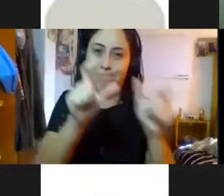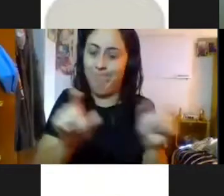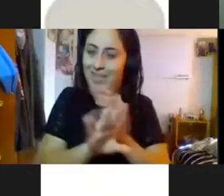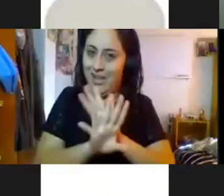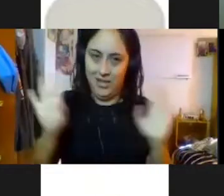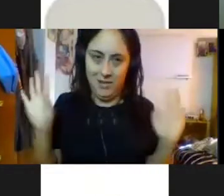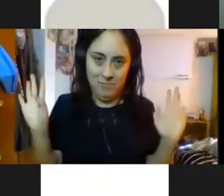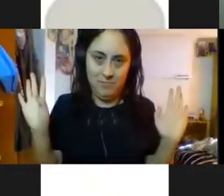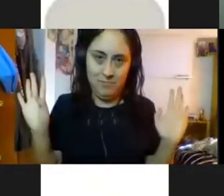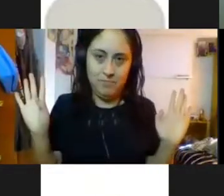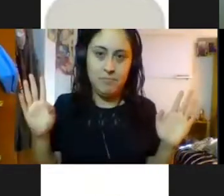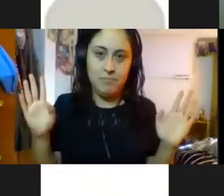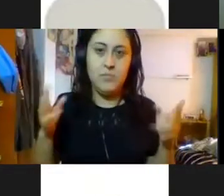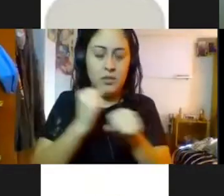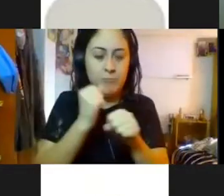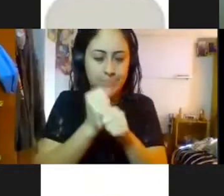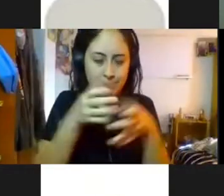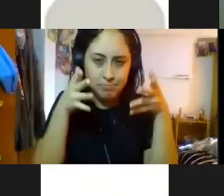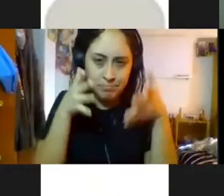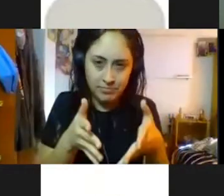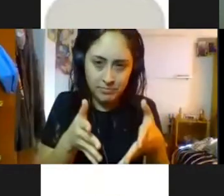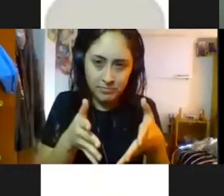y se desarrollaban trabajos con